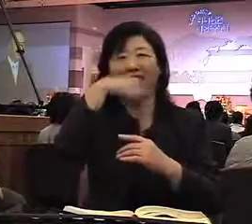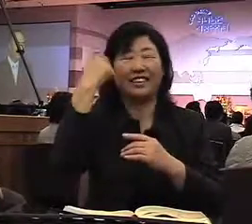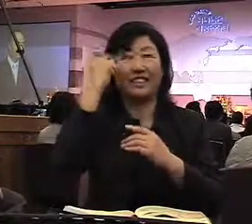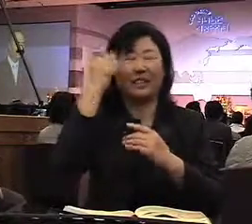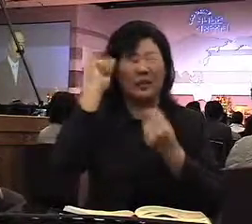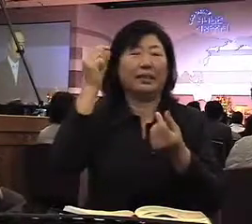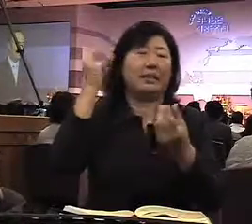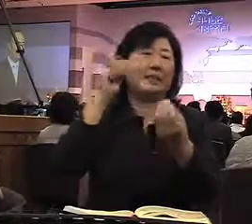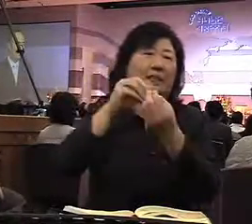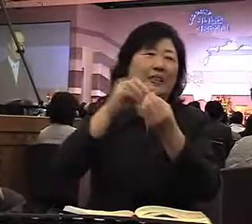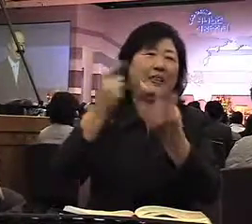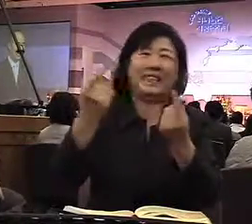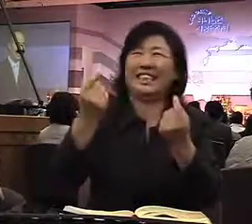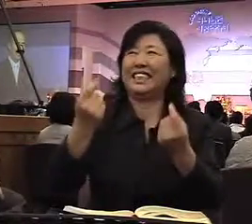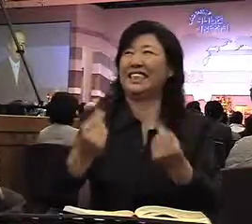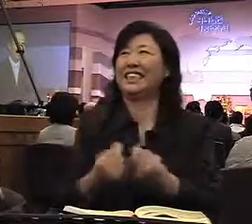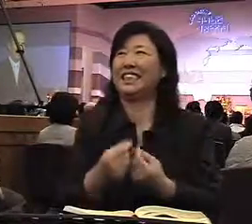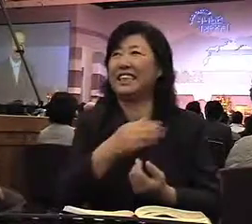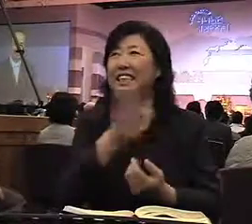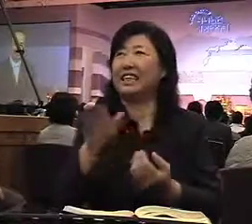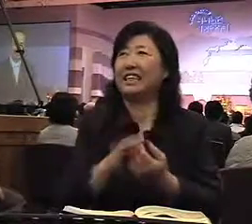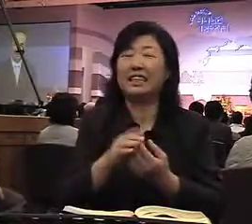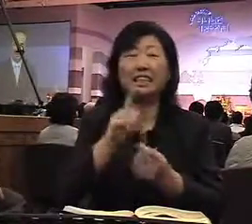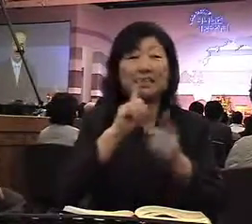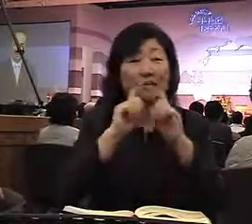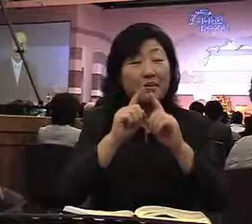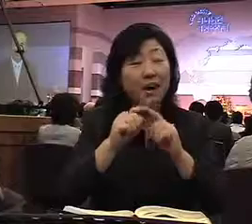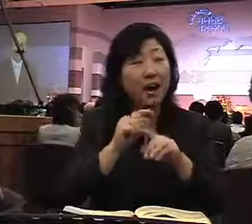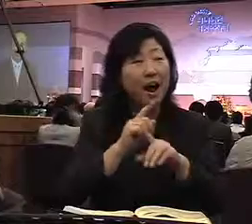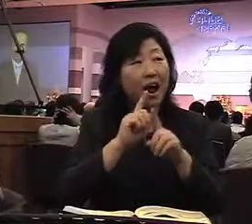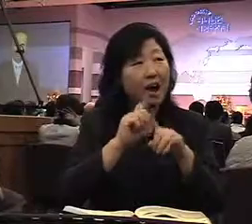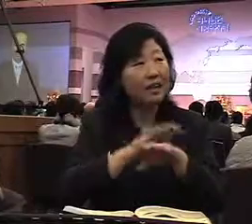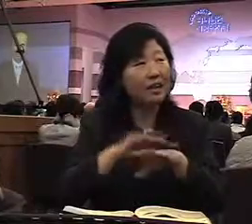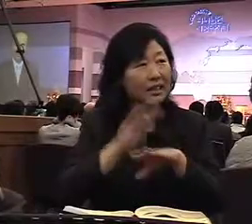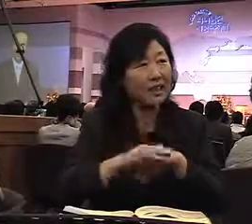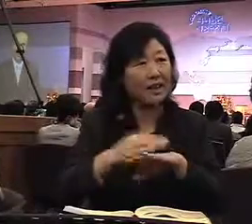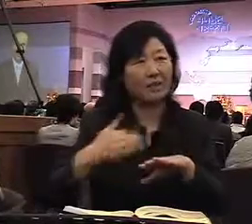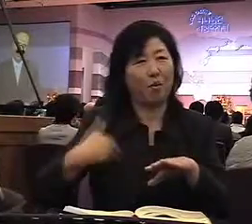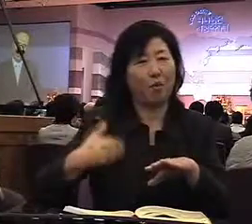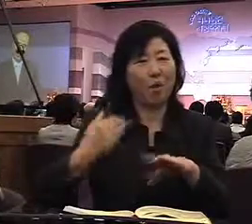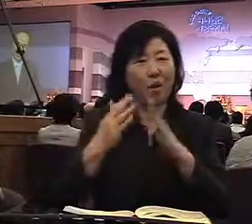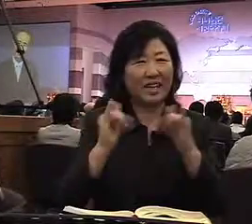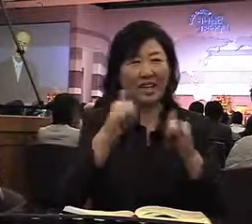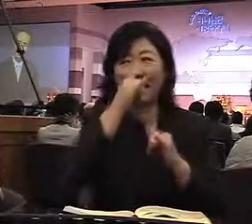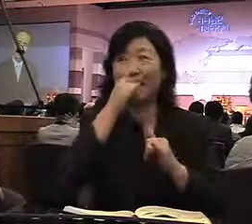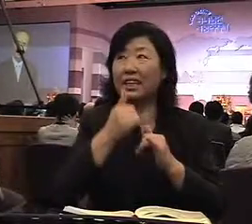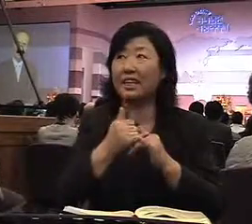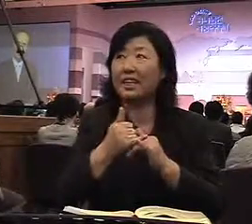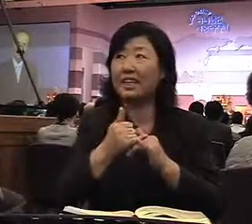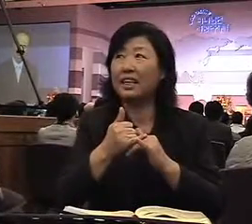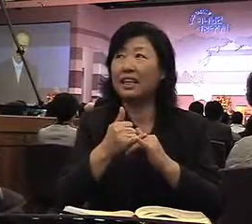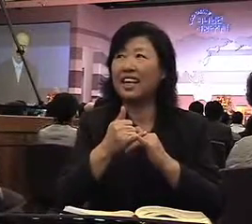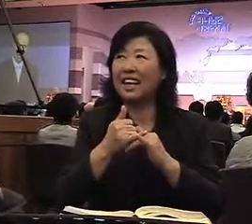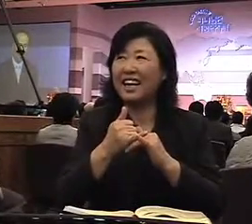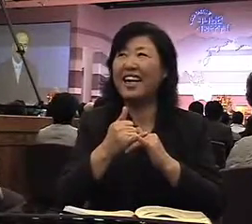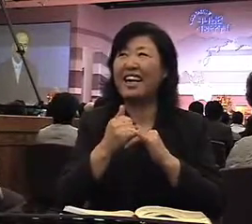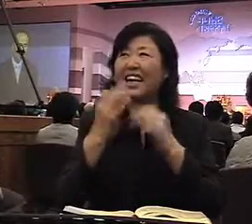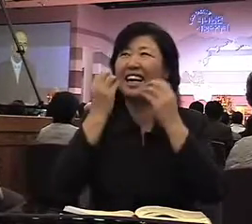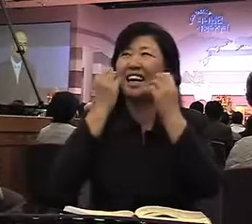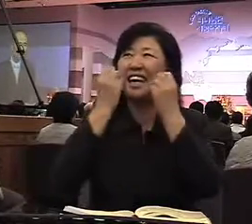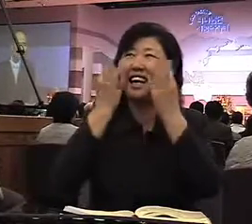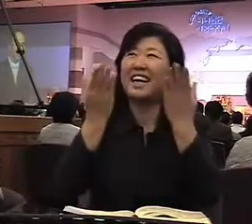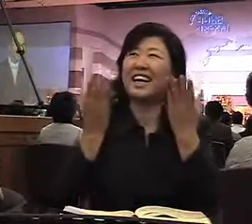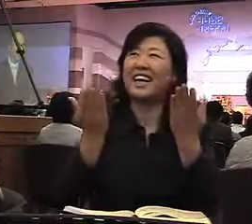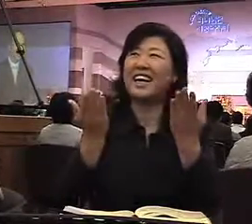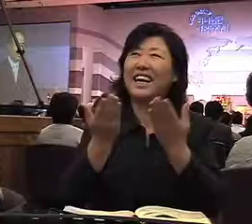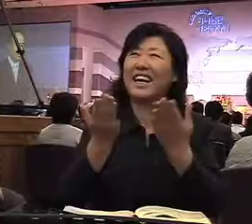오늘 여러분 중에 이 말이 무슨 말인지를 잘 모르시는 분은 내가 세대 차이를 느끼고 있구나